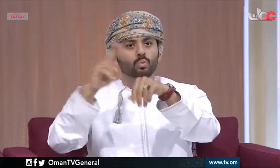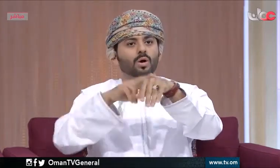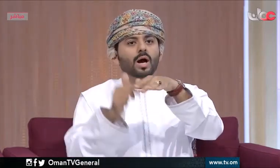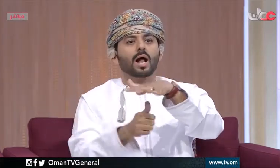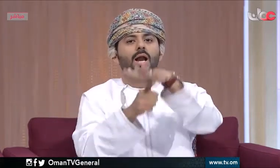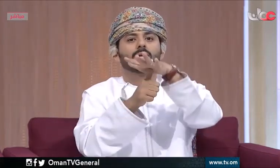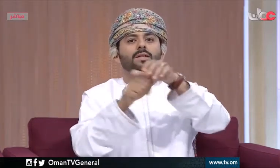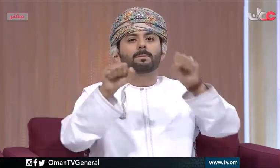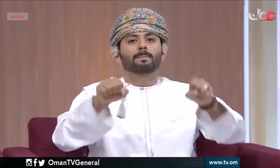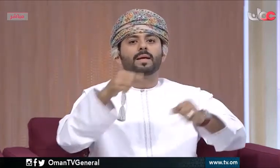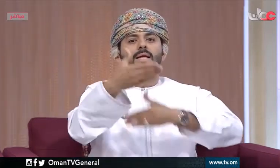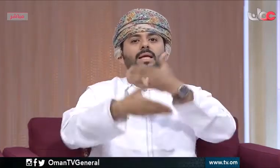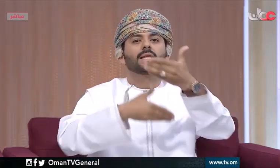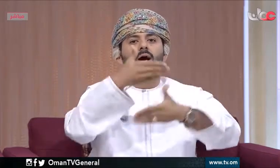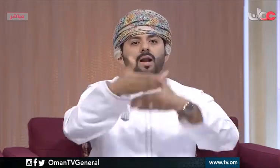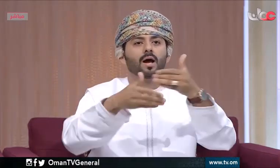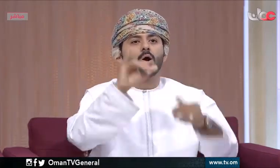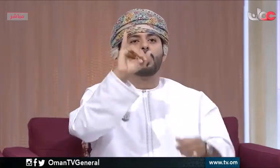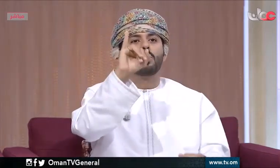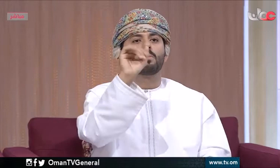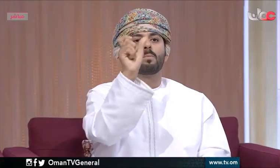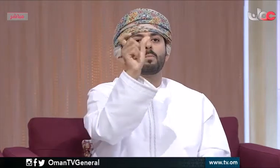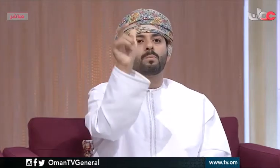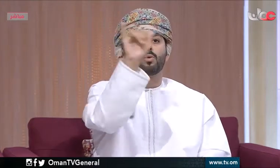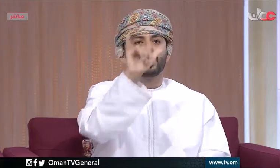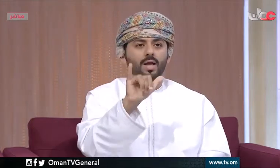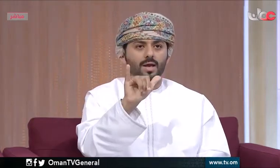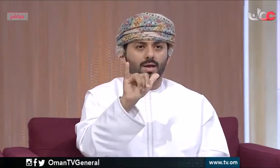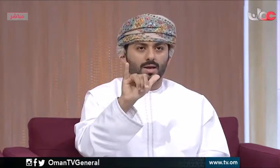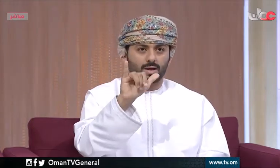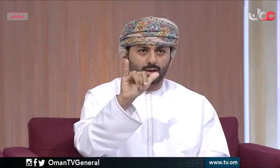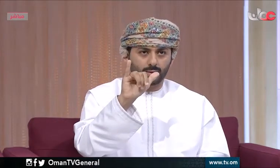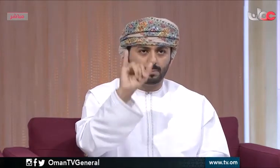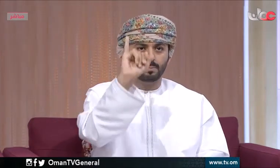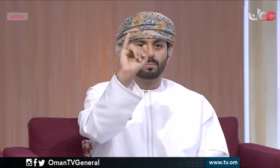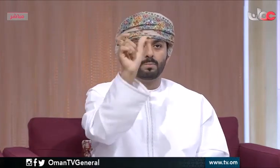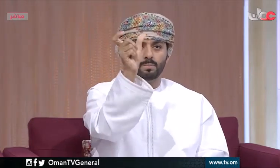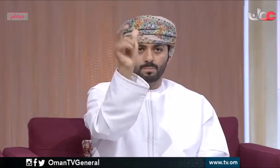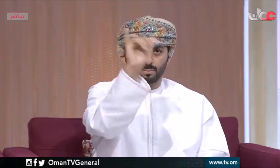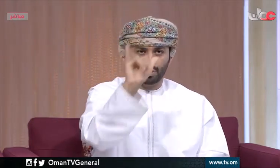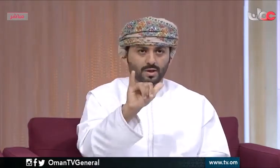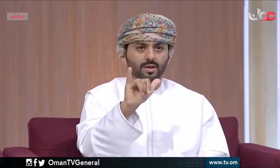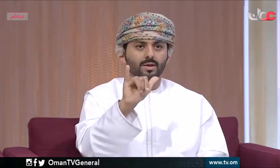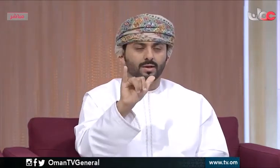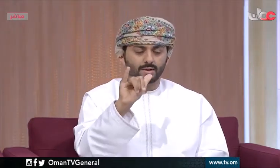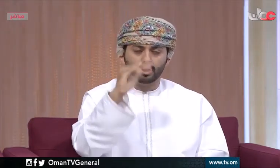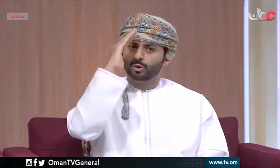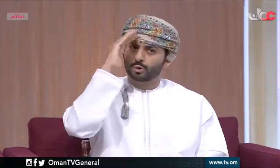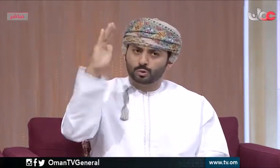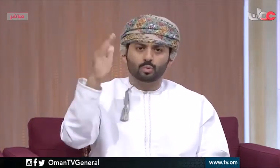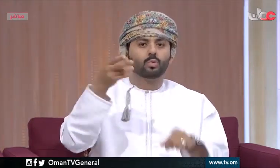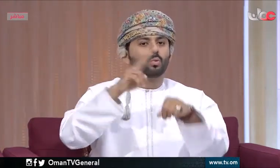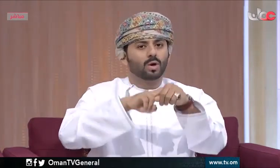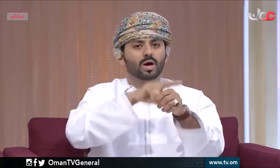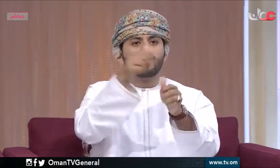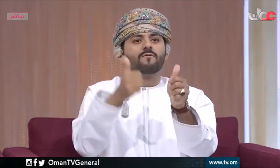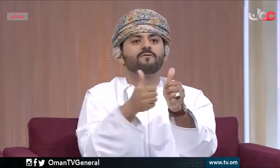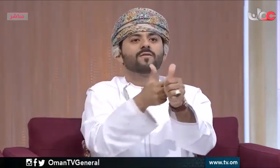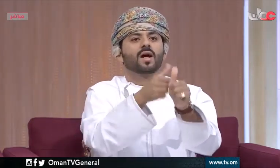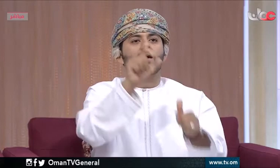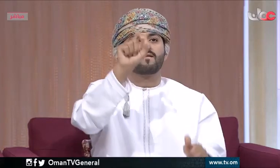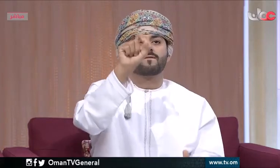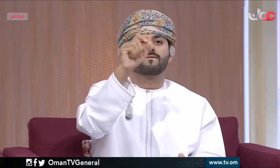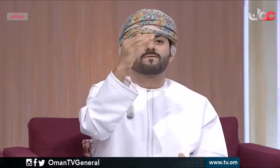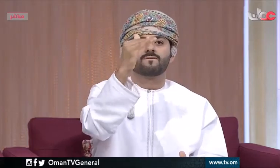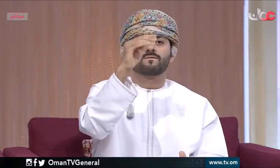تنظيم، أن حقيقة كان رائع، وأيضا رئيس مجلس إدارة منى طبعا أوجه لها